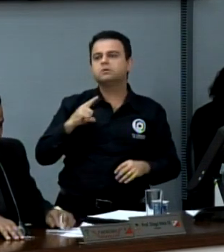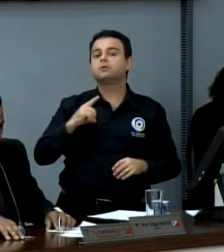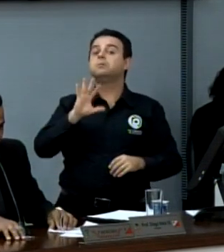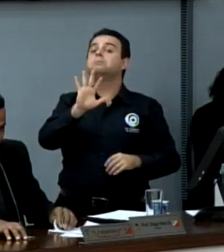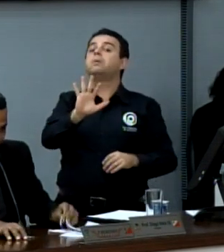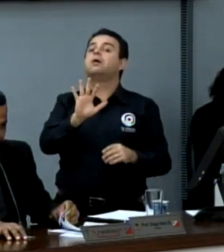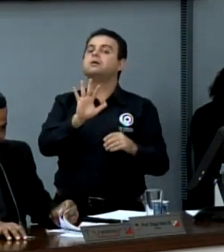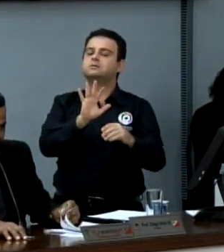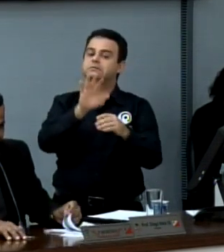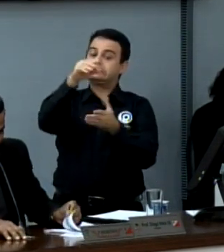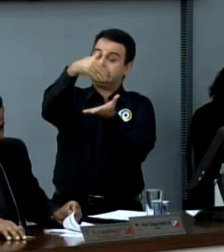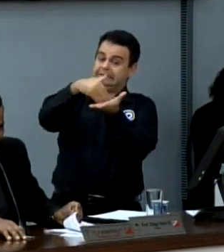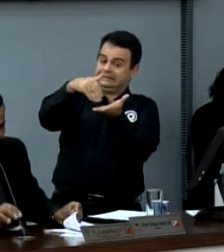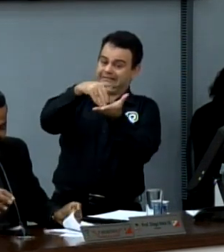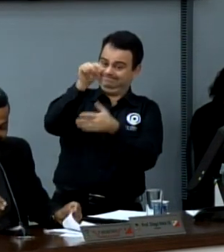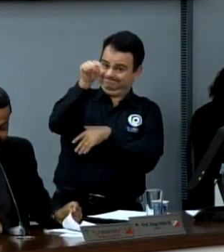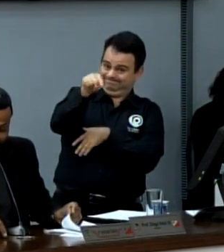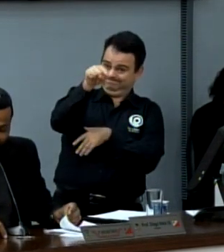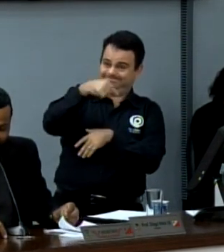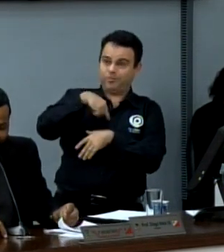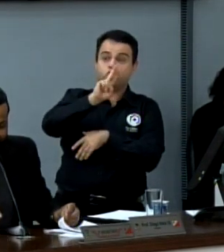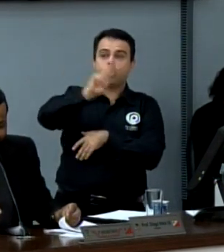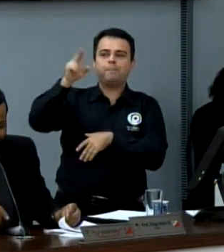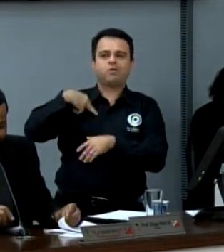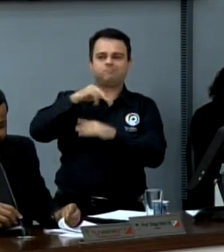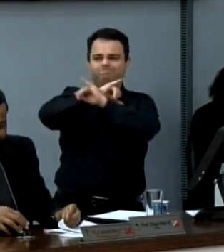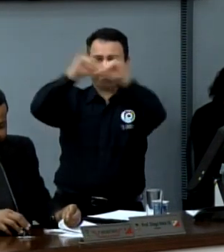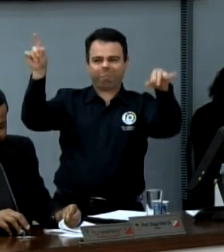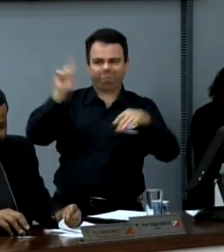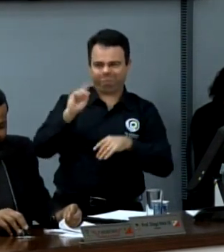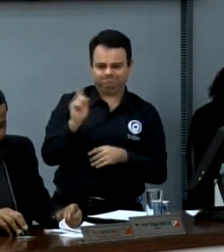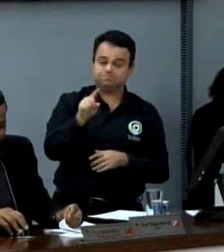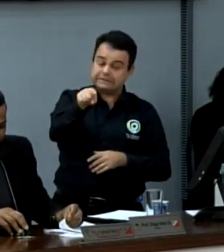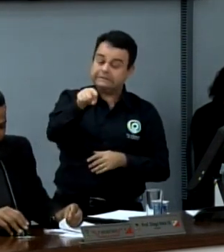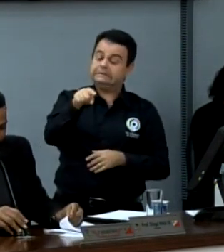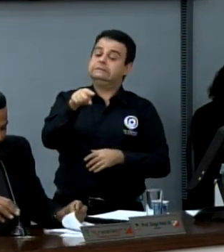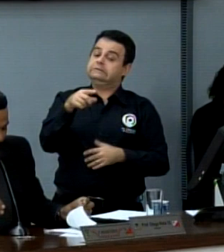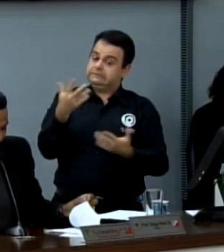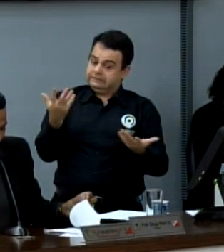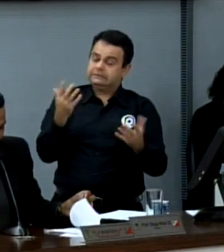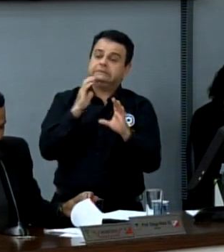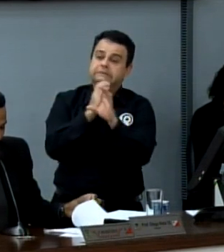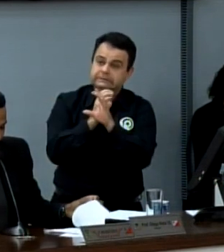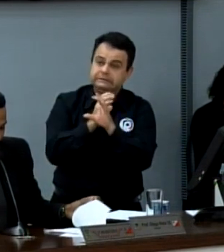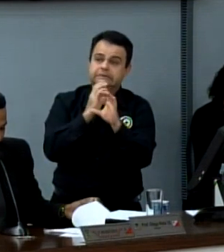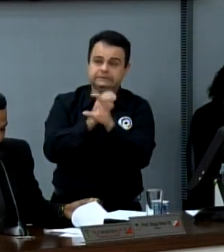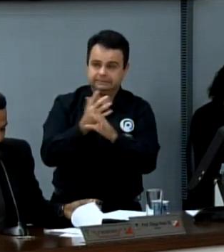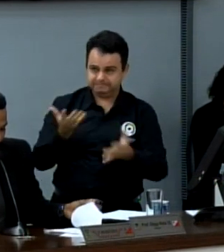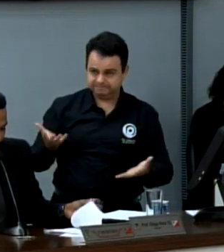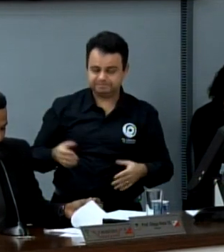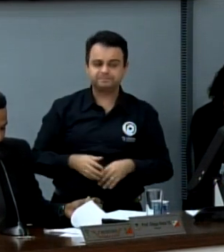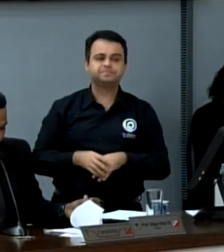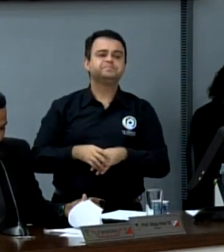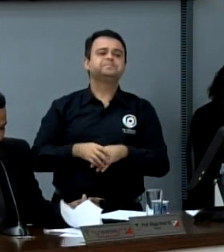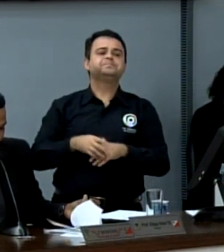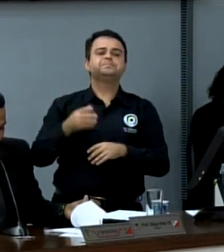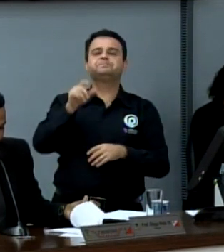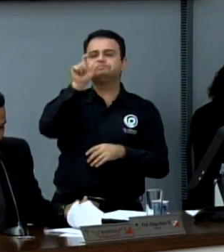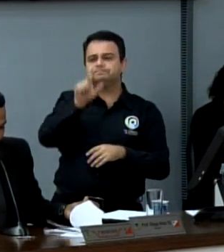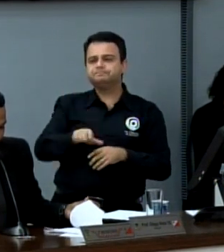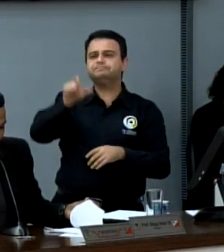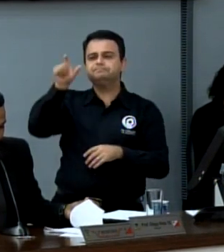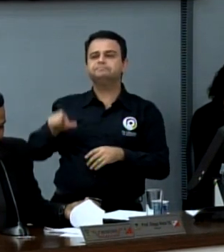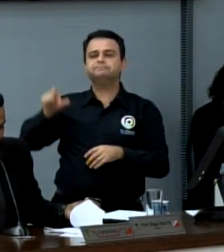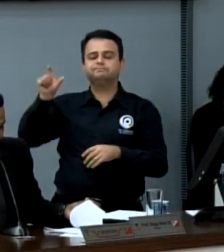dessa secretaria específica né então quero agradecer a todo empenho seus Eco seu Jair como sempre mas